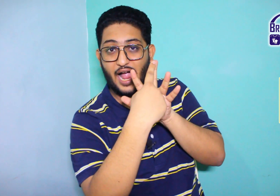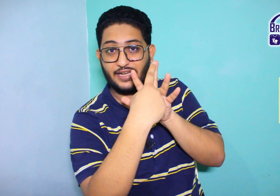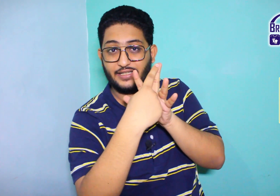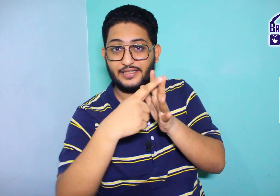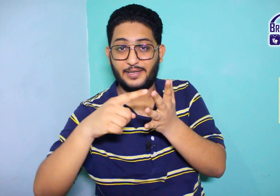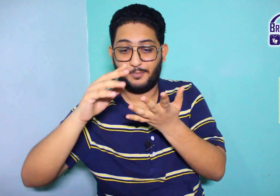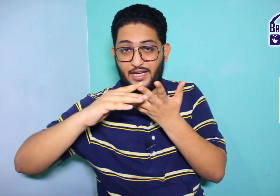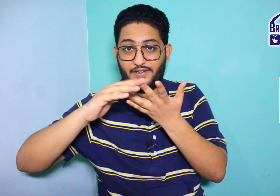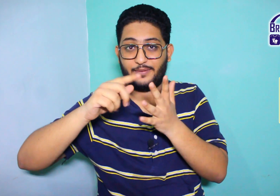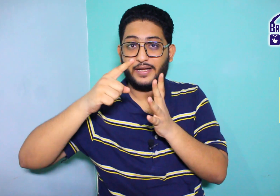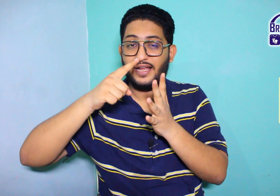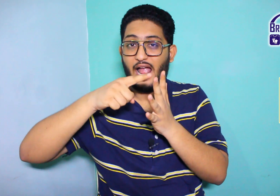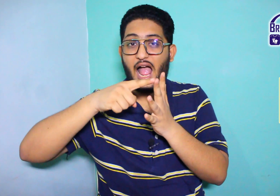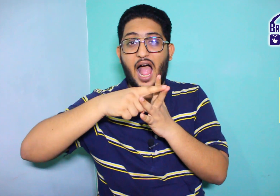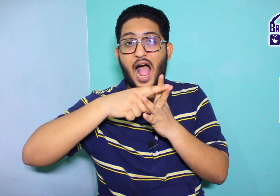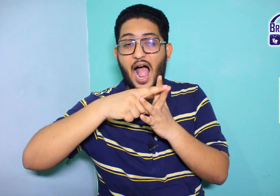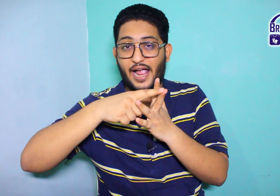आई। मिडिल फिंगर पे आई